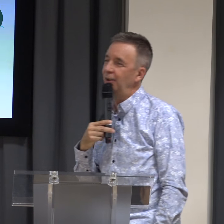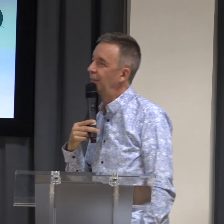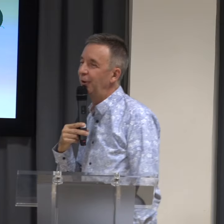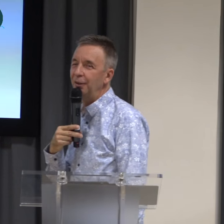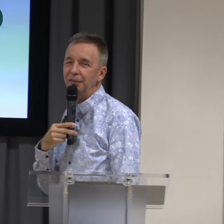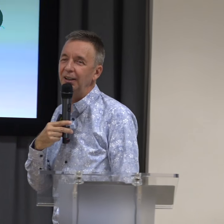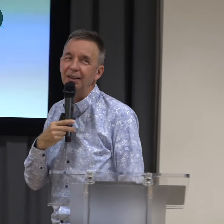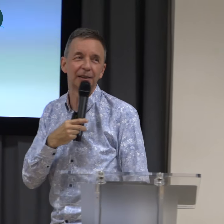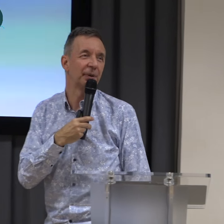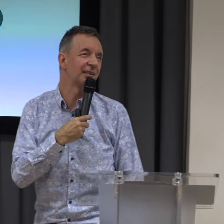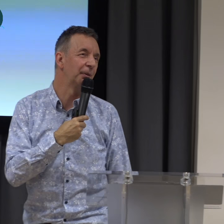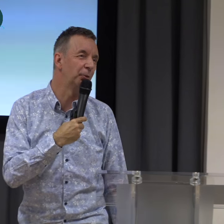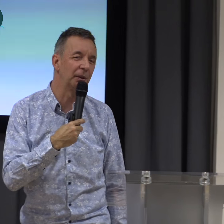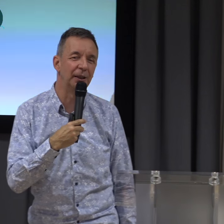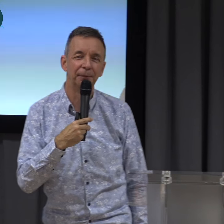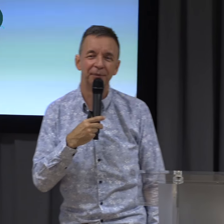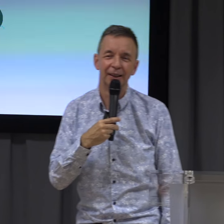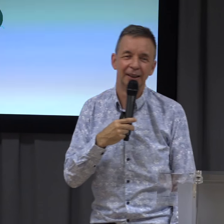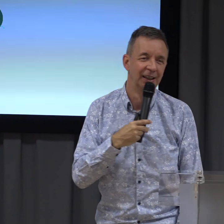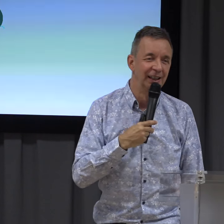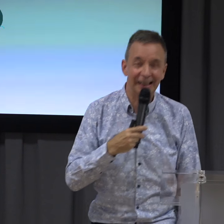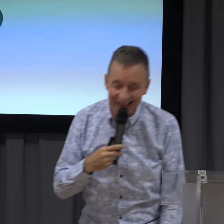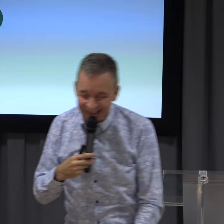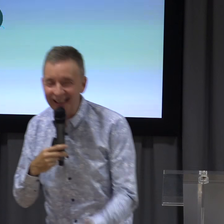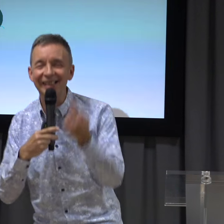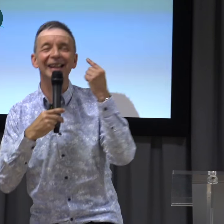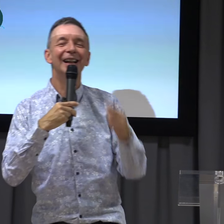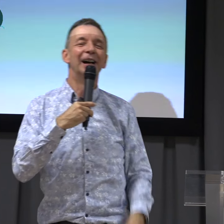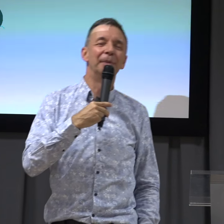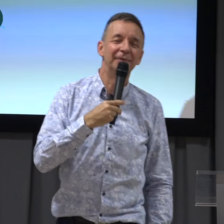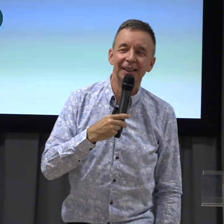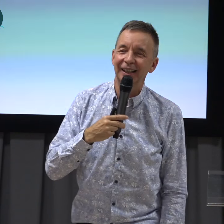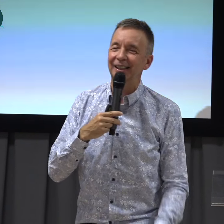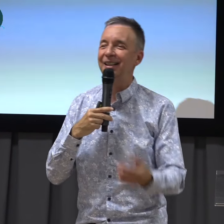Parce qu'on n'a pas envie, c'est pas ça pour aimer. Il y avait quelqu'un qui disait,